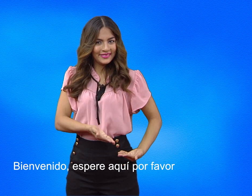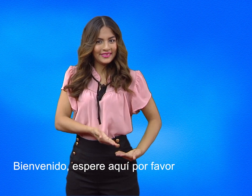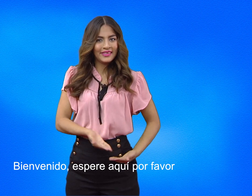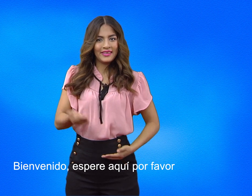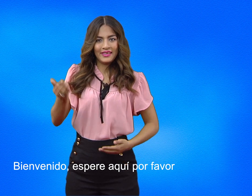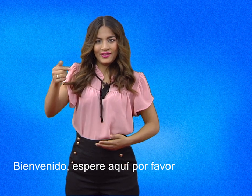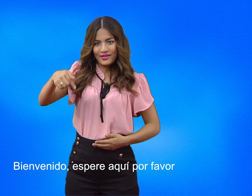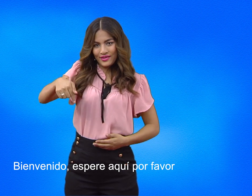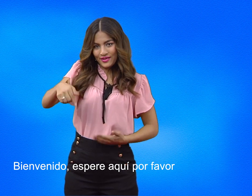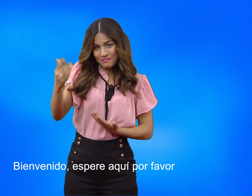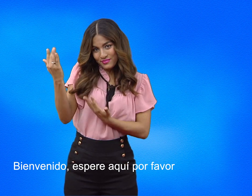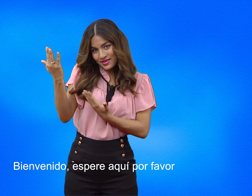Bienvenido.